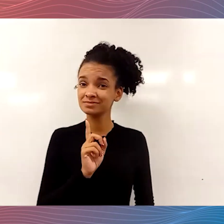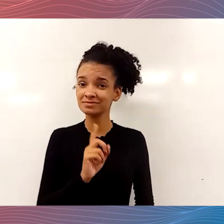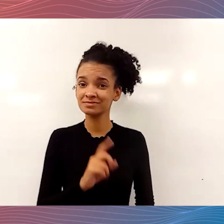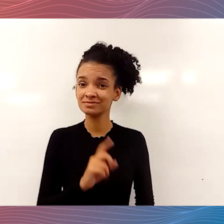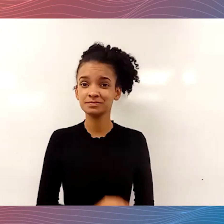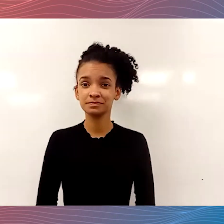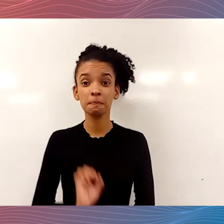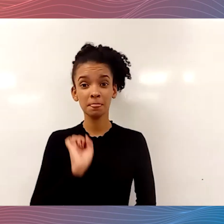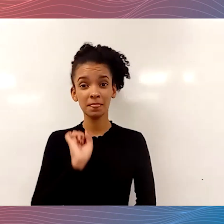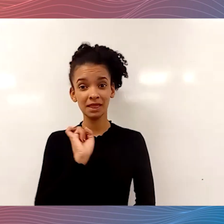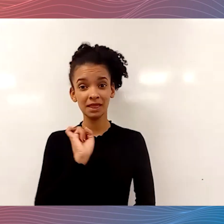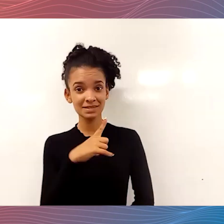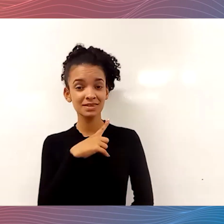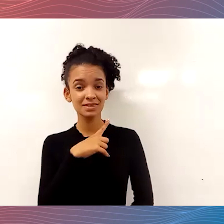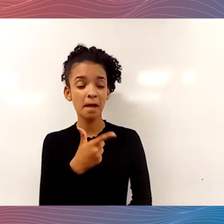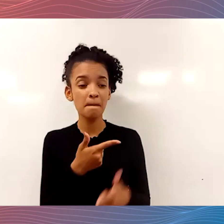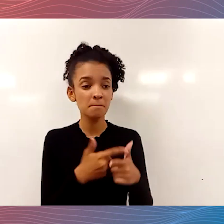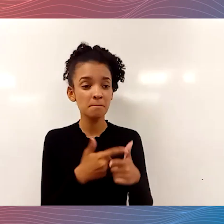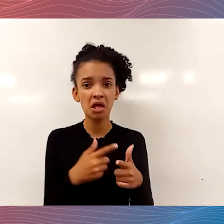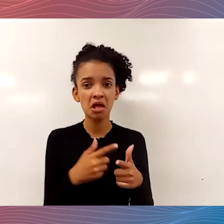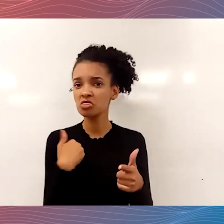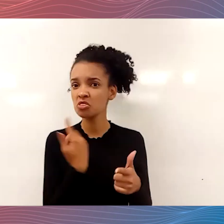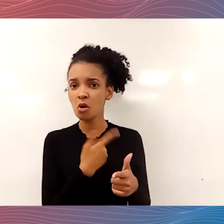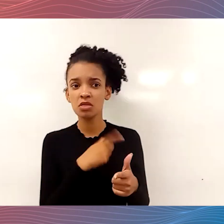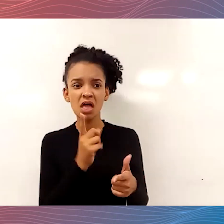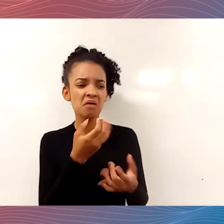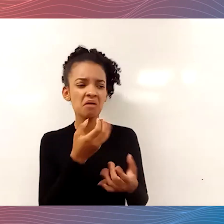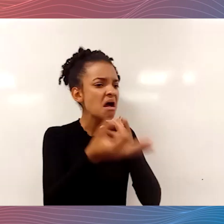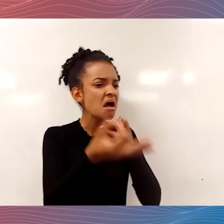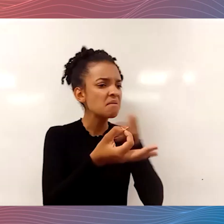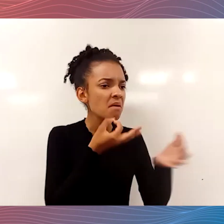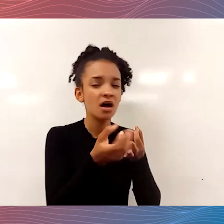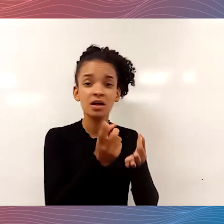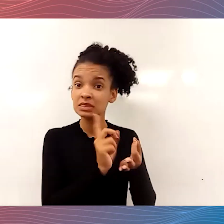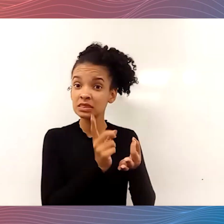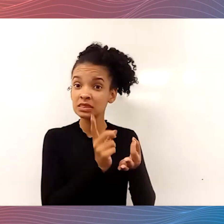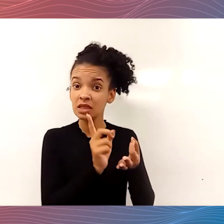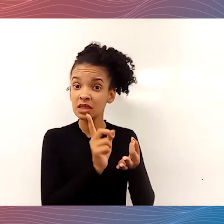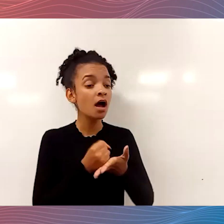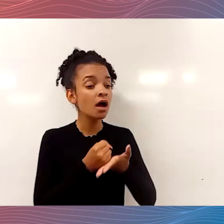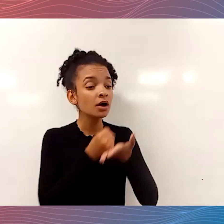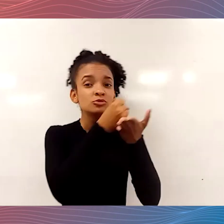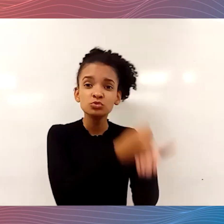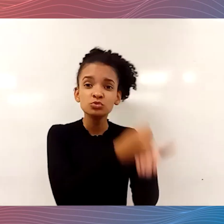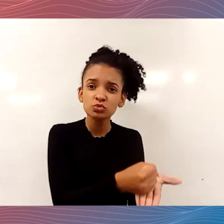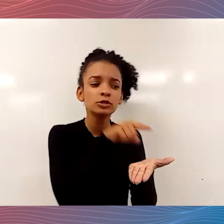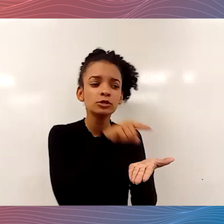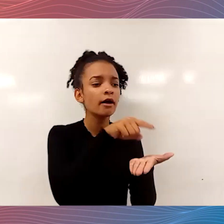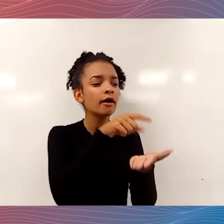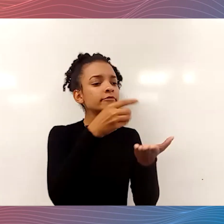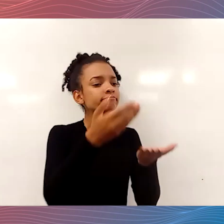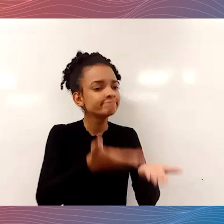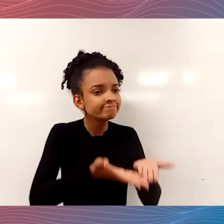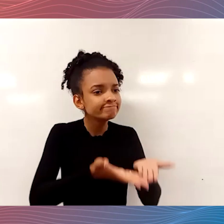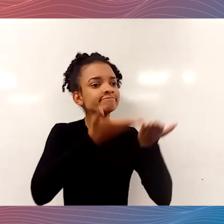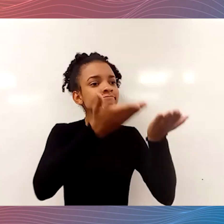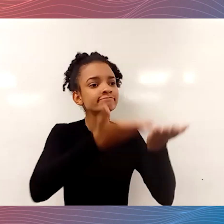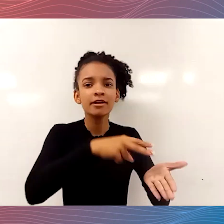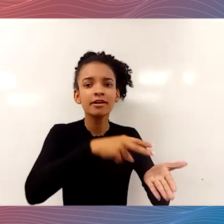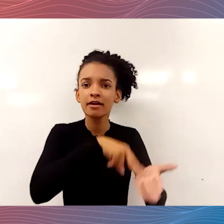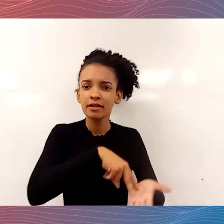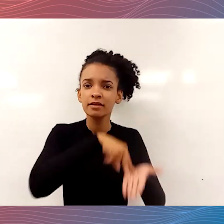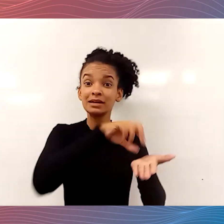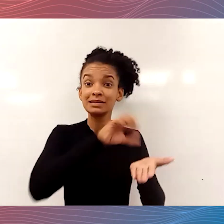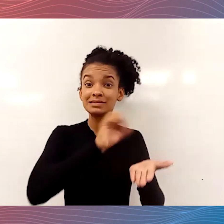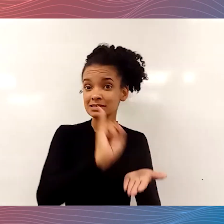criticamos, não julgamos, nós apoiamos para que ele possa se levantar, não é isso? Na hora mais difícil da fraqueza, possa